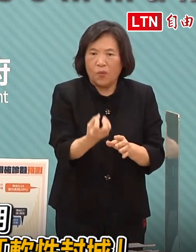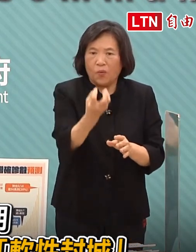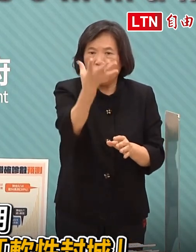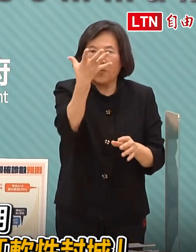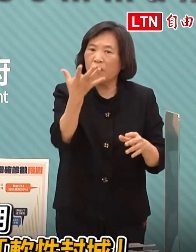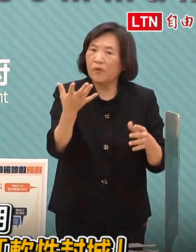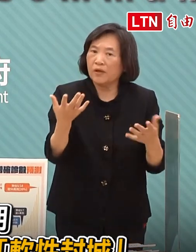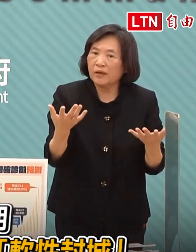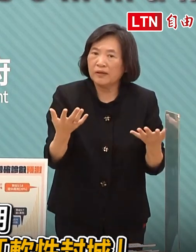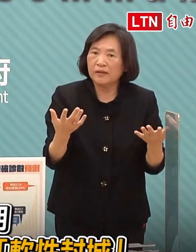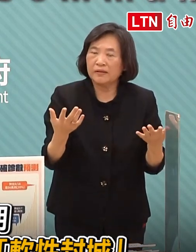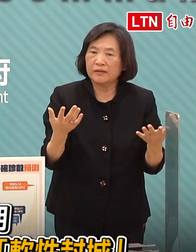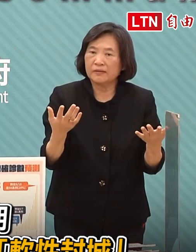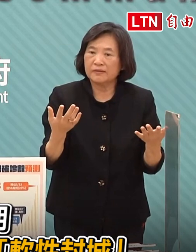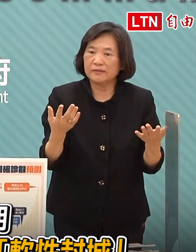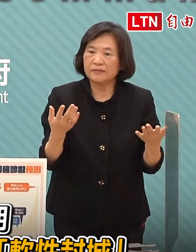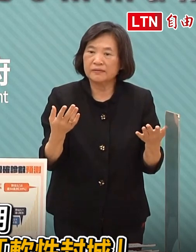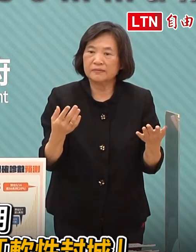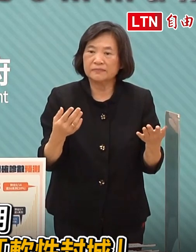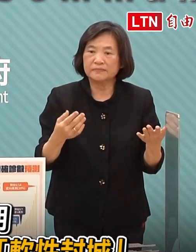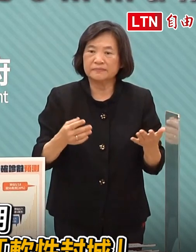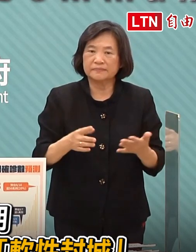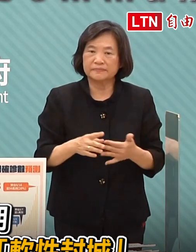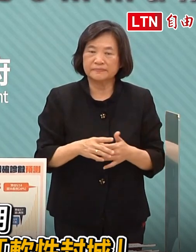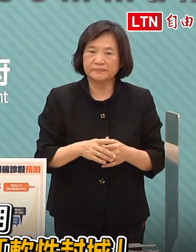话，我们还是会